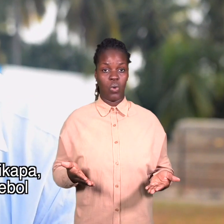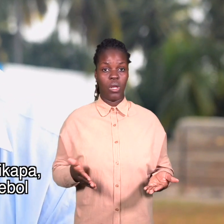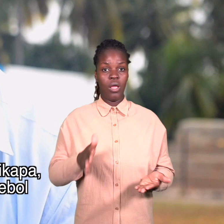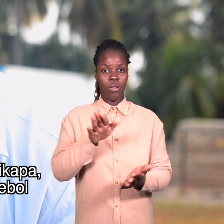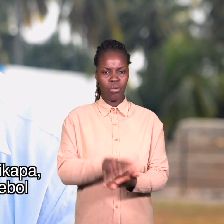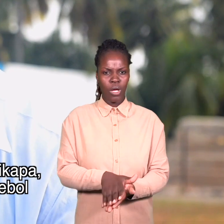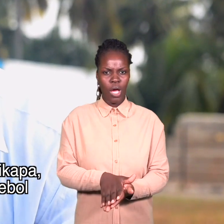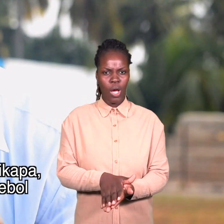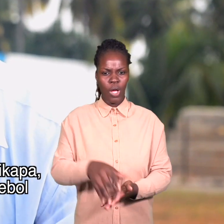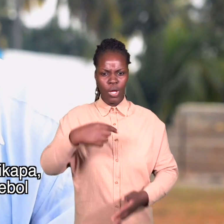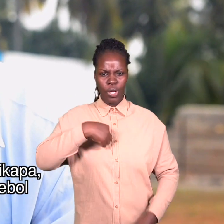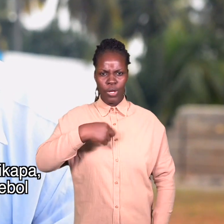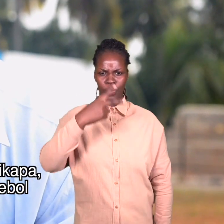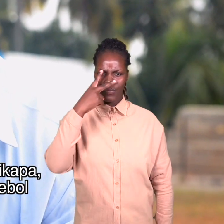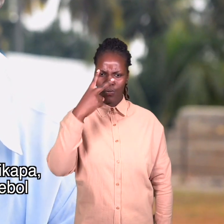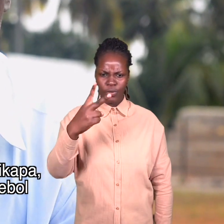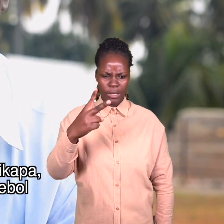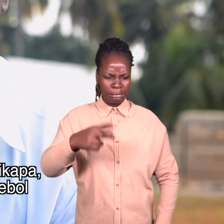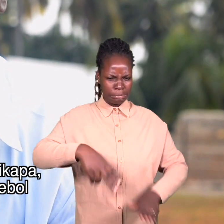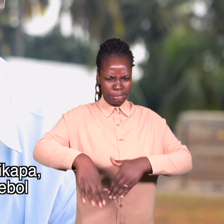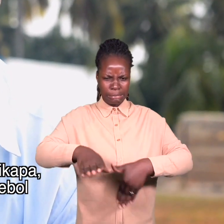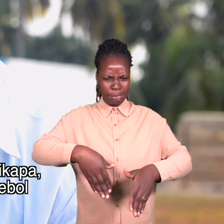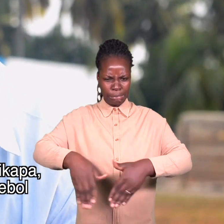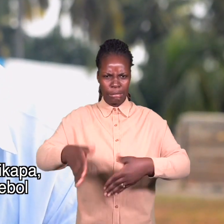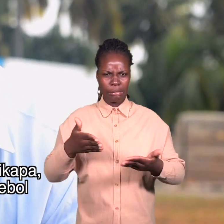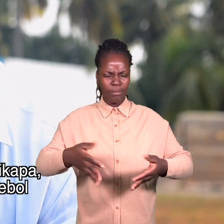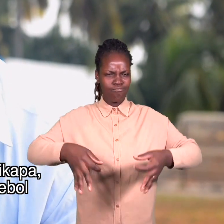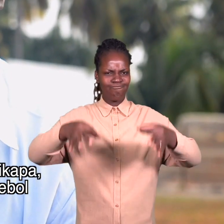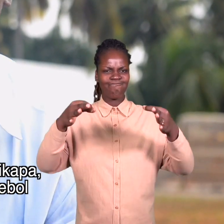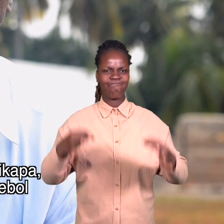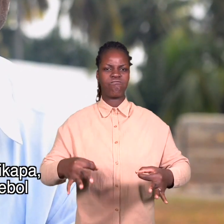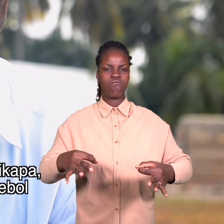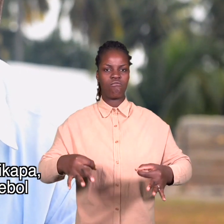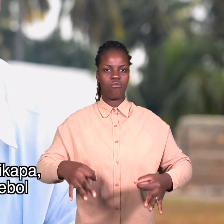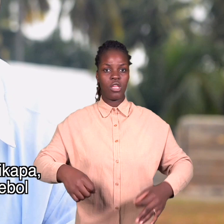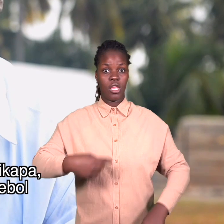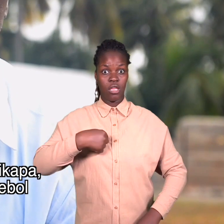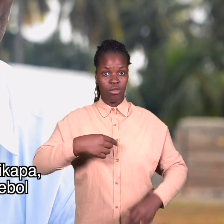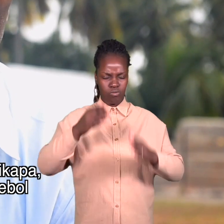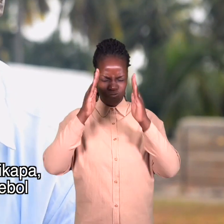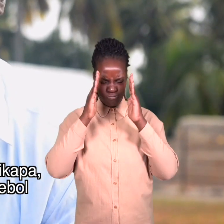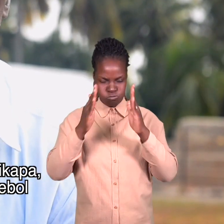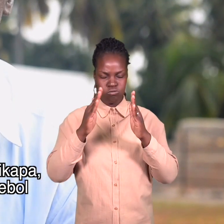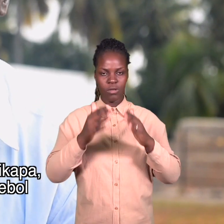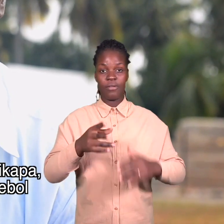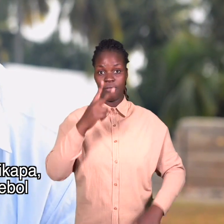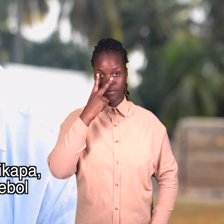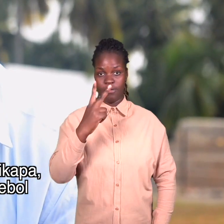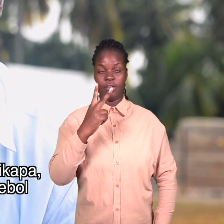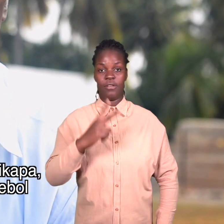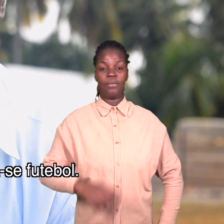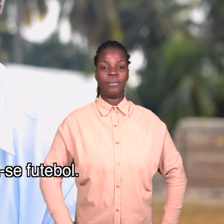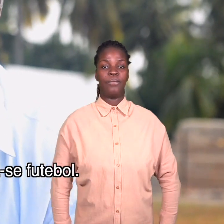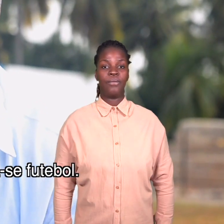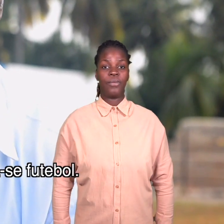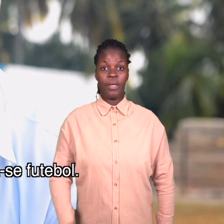escape. Agora, onde que eu venho, está a ver boa bola e ficar muito